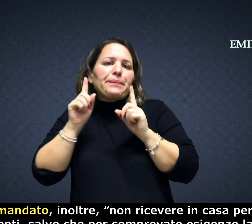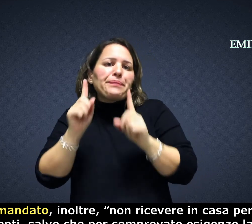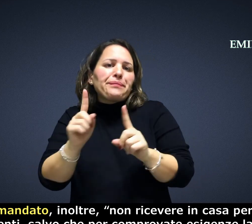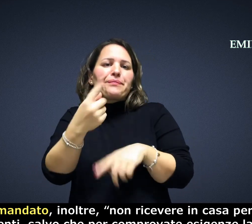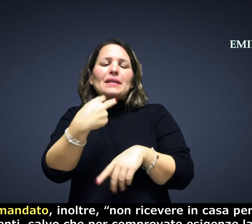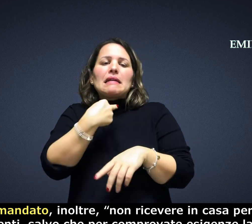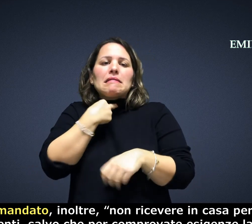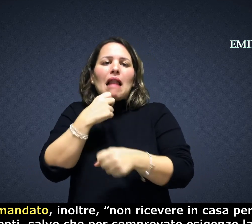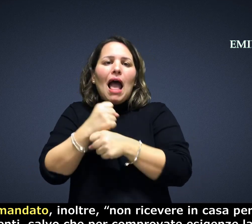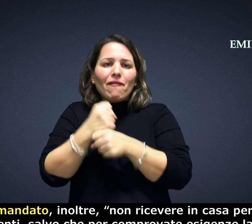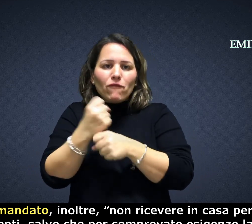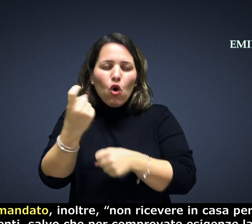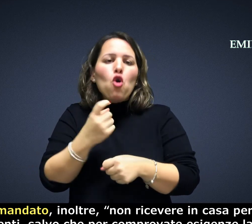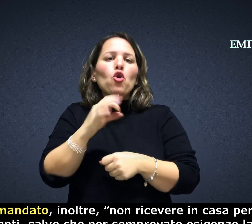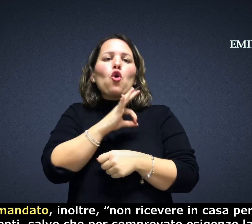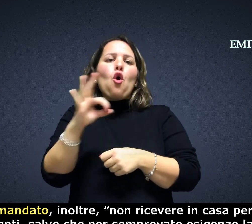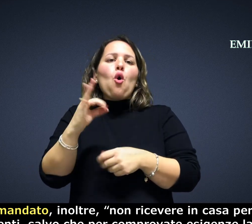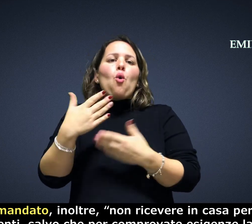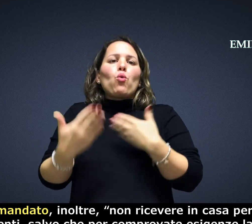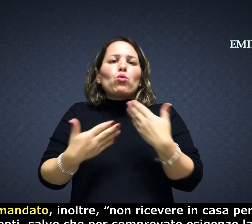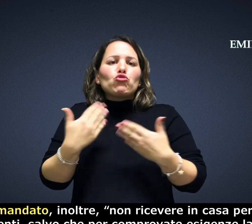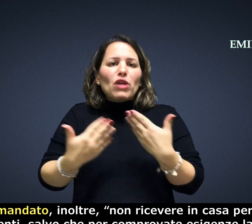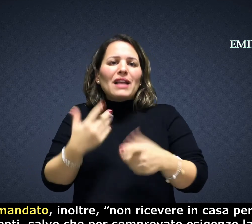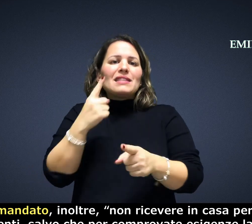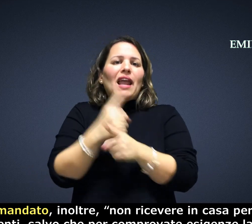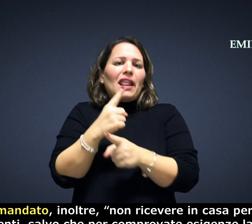lavorative o situazioni di necessità e urgenza.